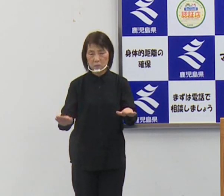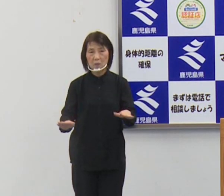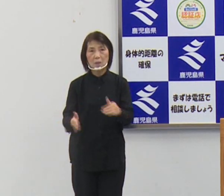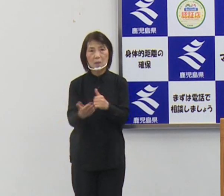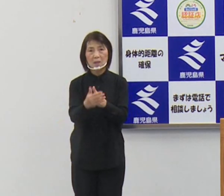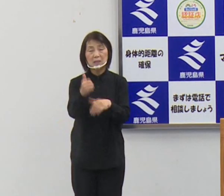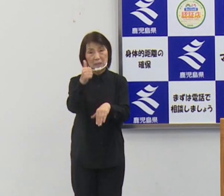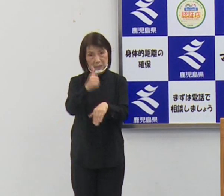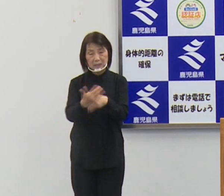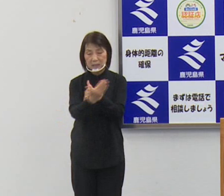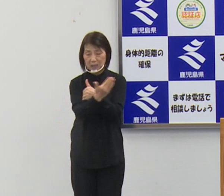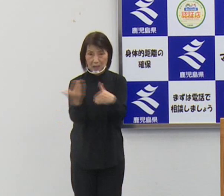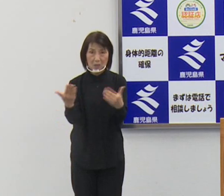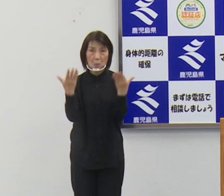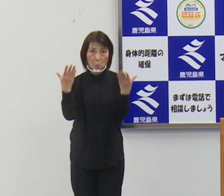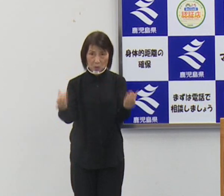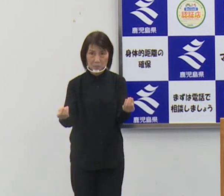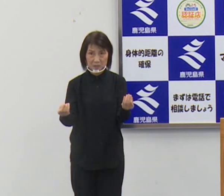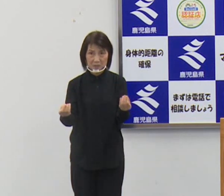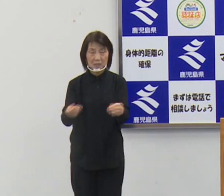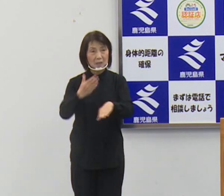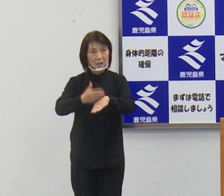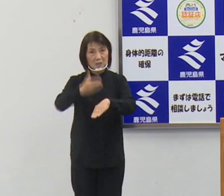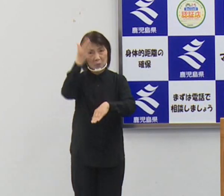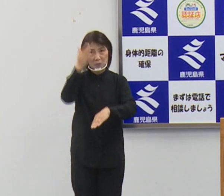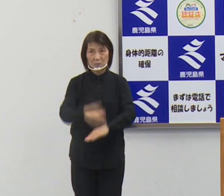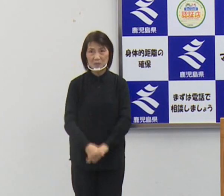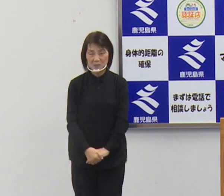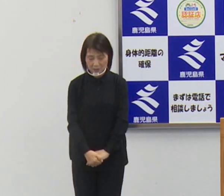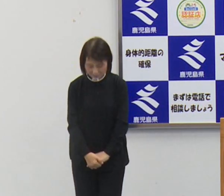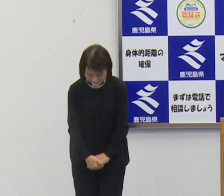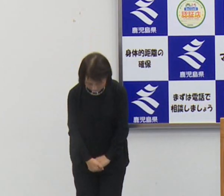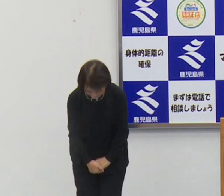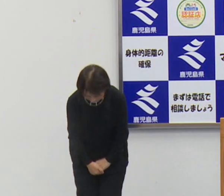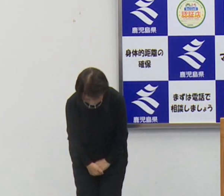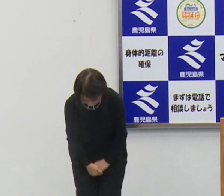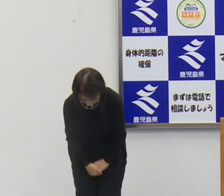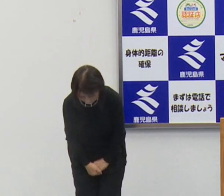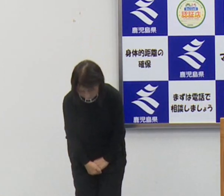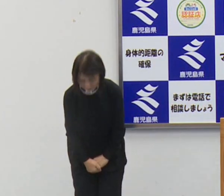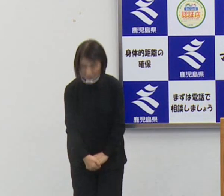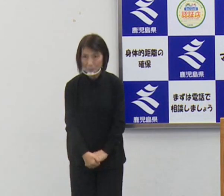記者会見を終了させていただきます。どうもありがとうございました。 遅くまでありがとうございました。